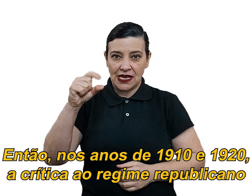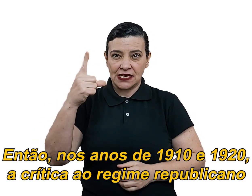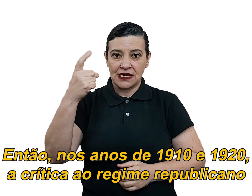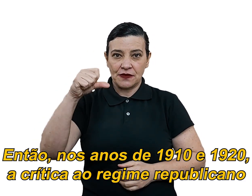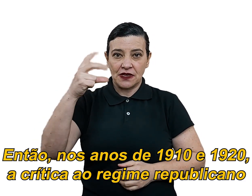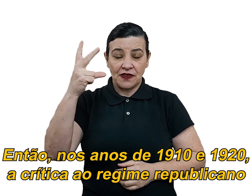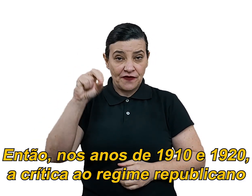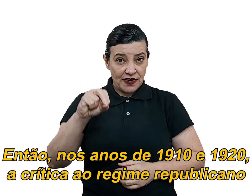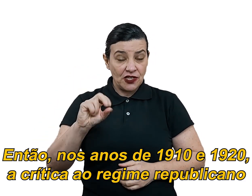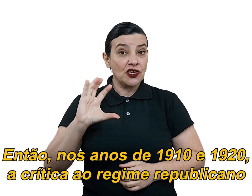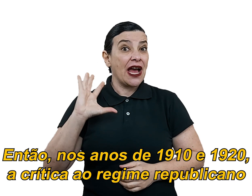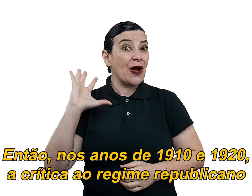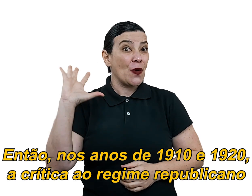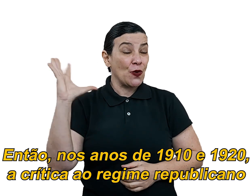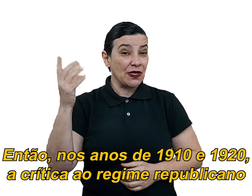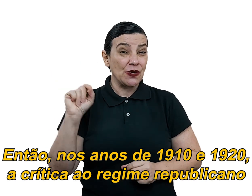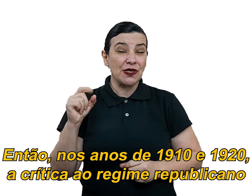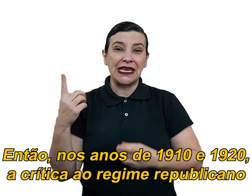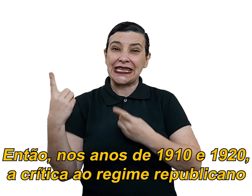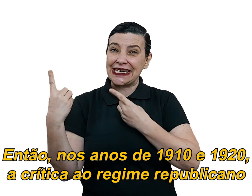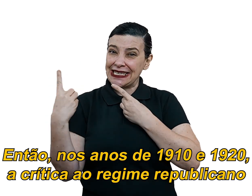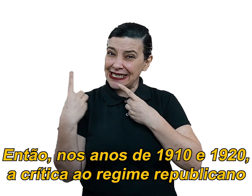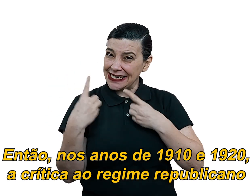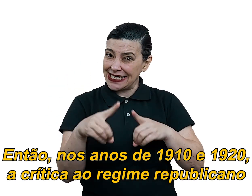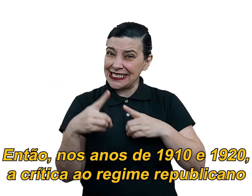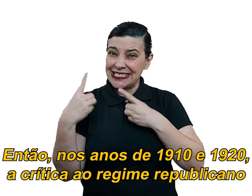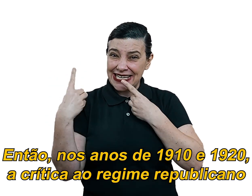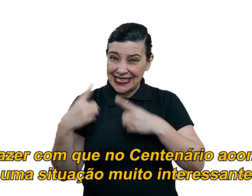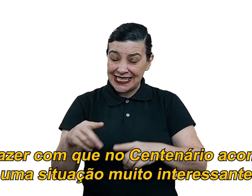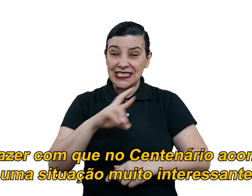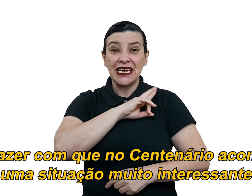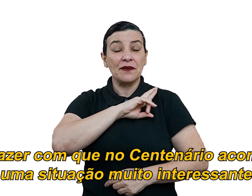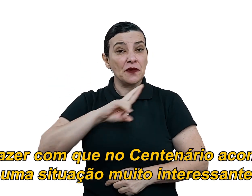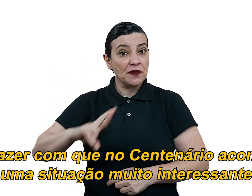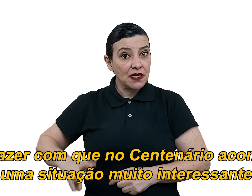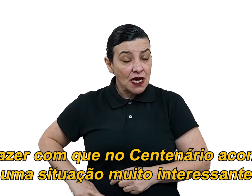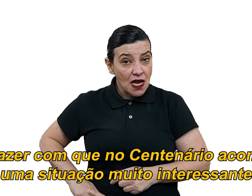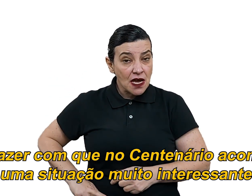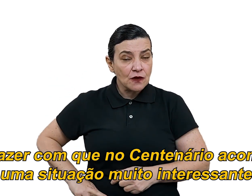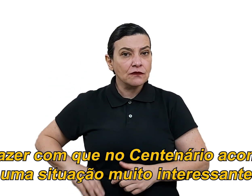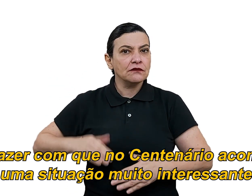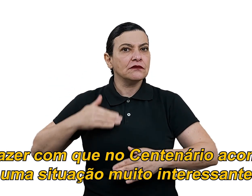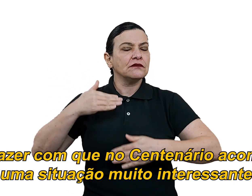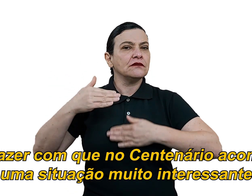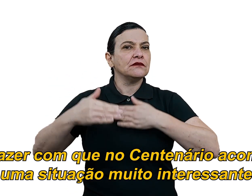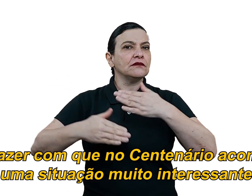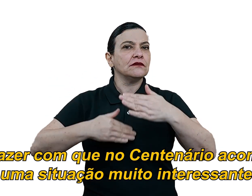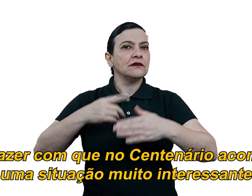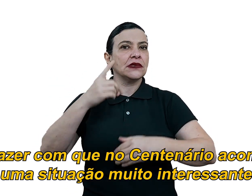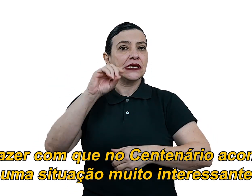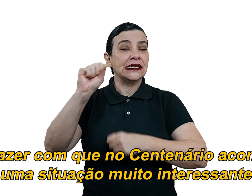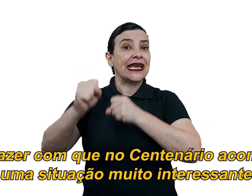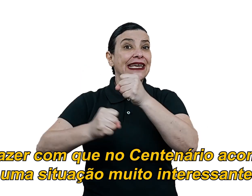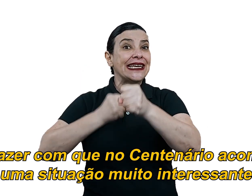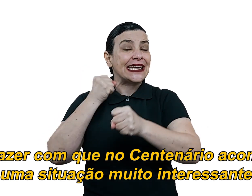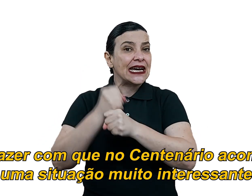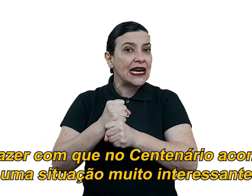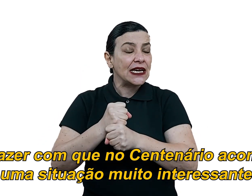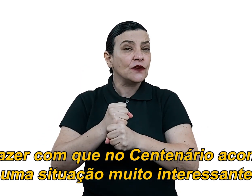1910 e 1920, a crítica ao regime republicano vai fazer com que, no